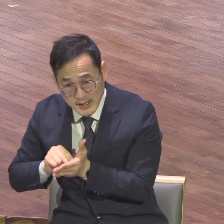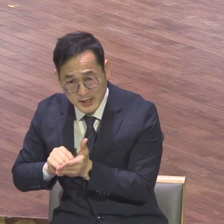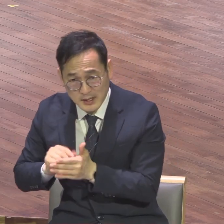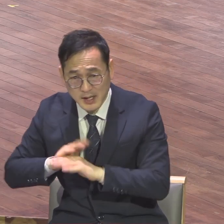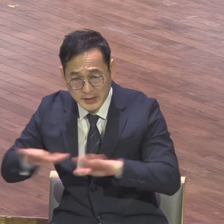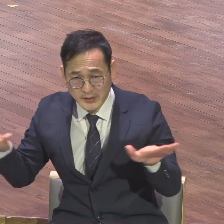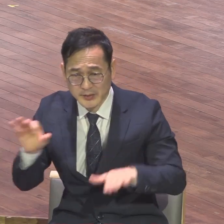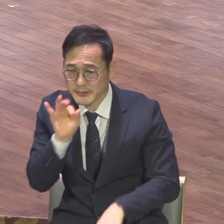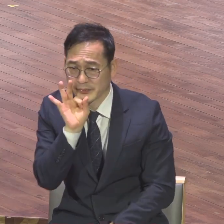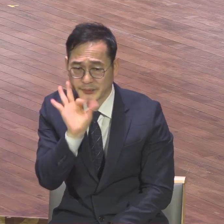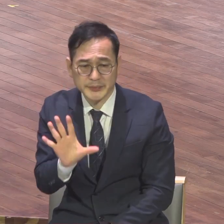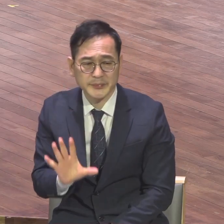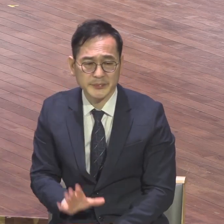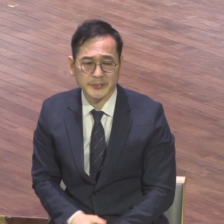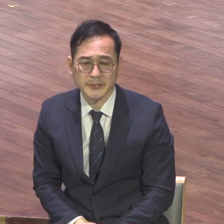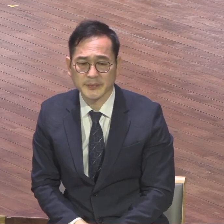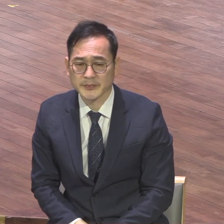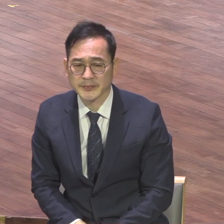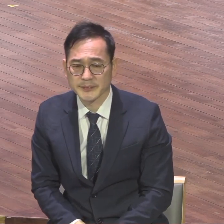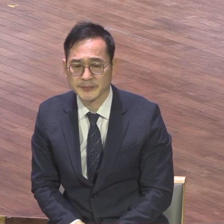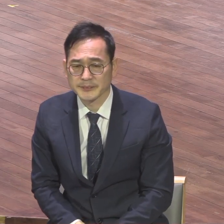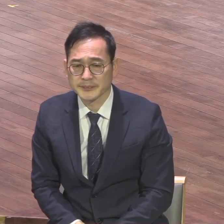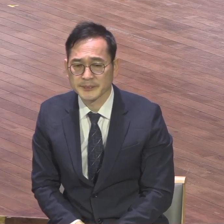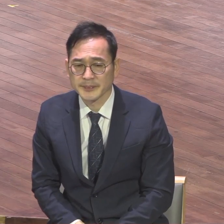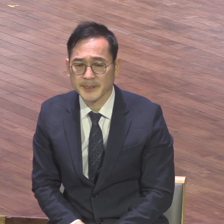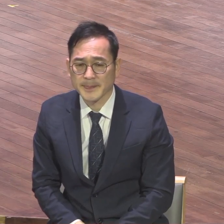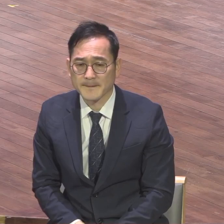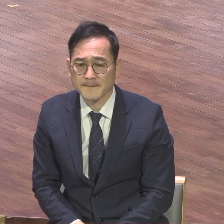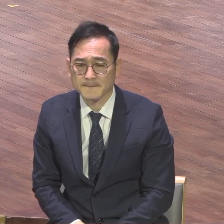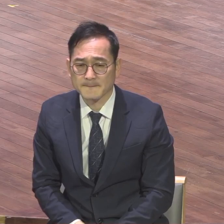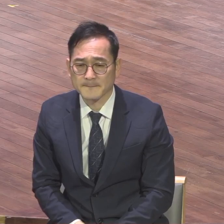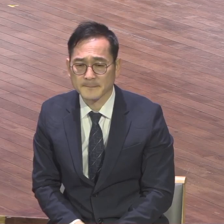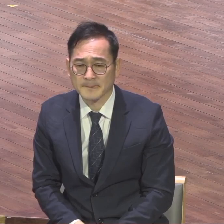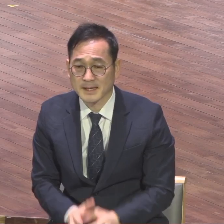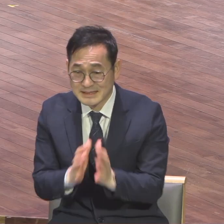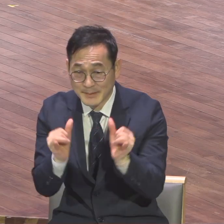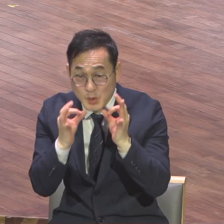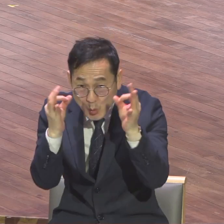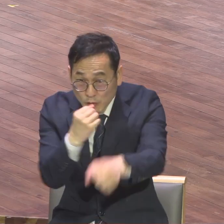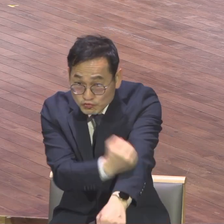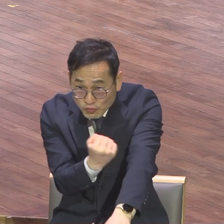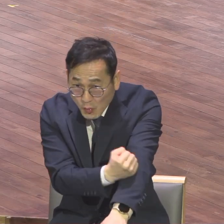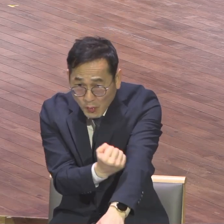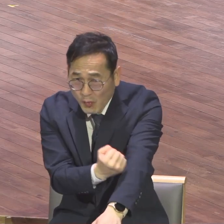것도 해결할 수 없어요. 인간 노력 필요 없어요.